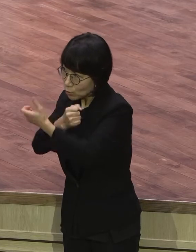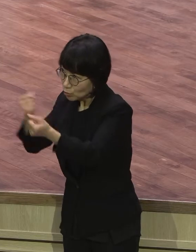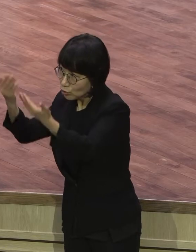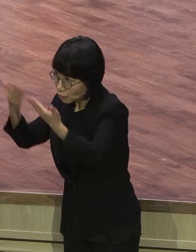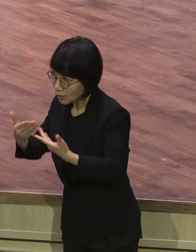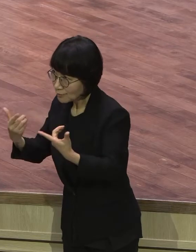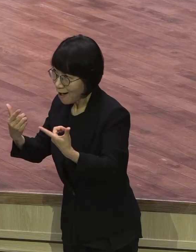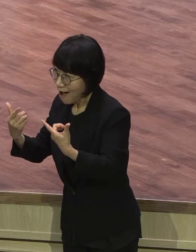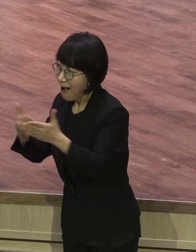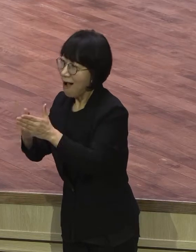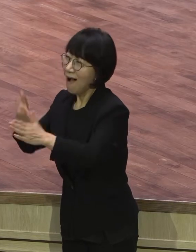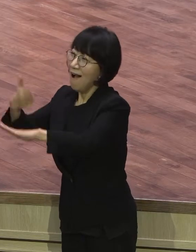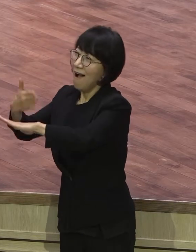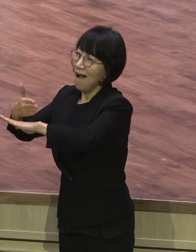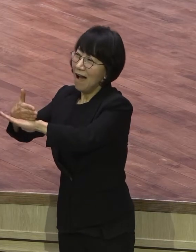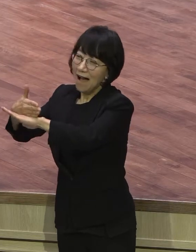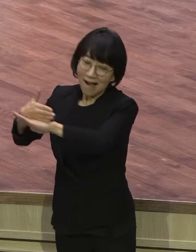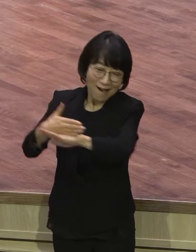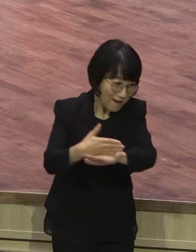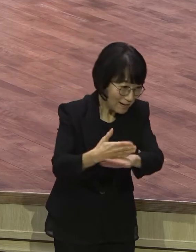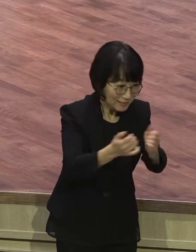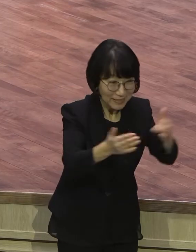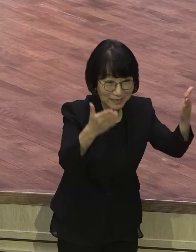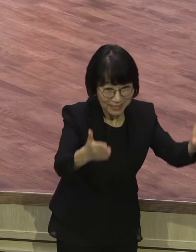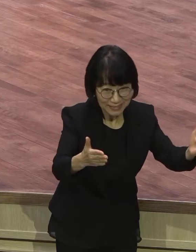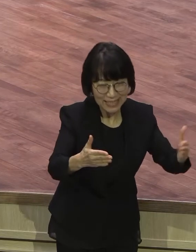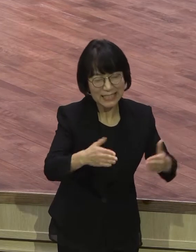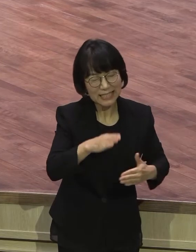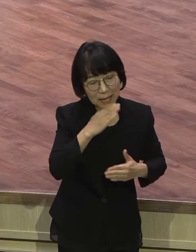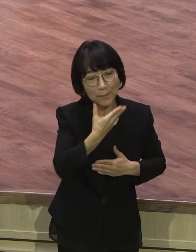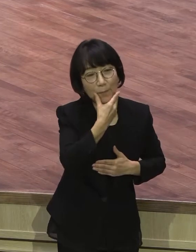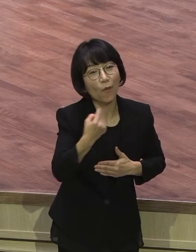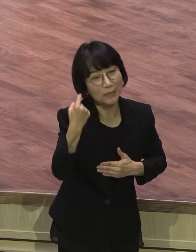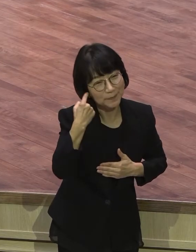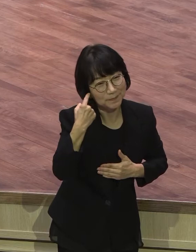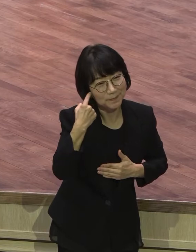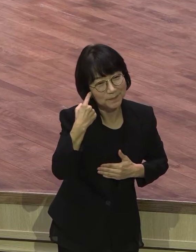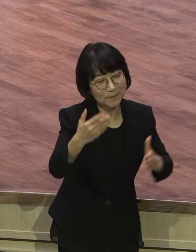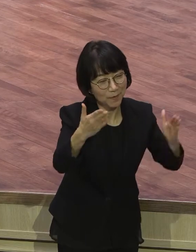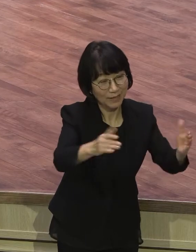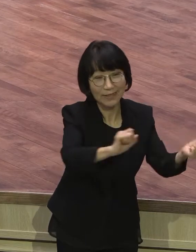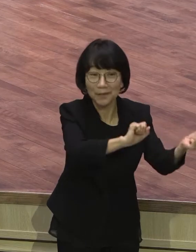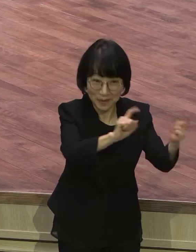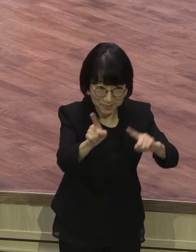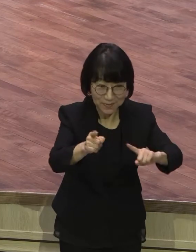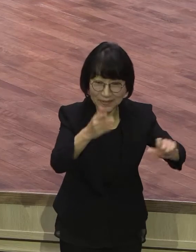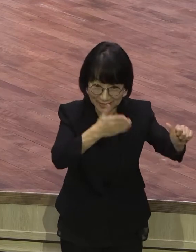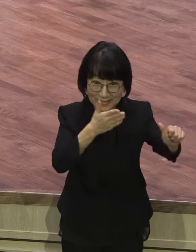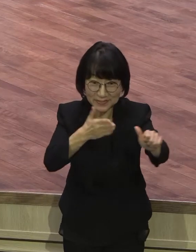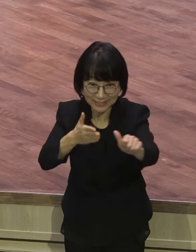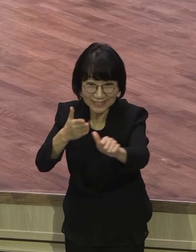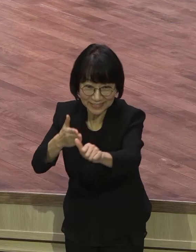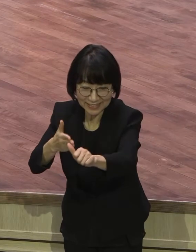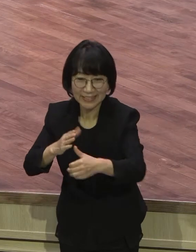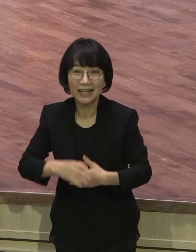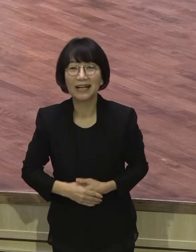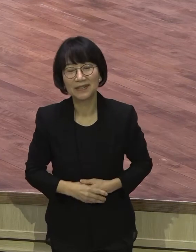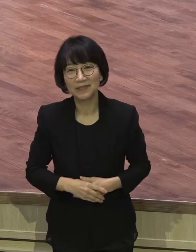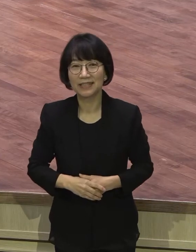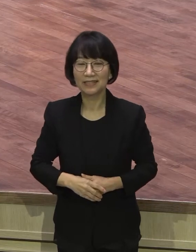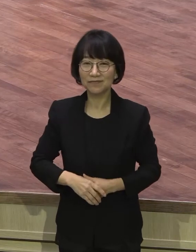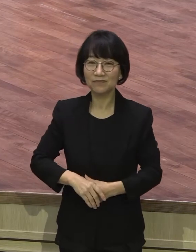다른 사람과의 관계에서도 참 복음적 관계를 회복하는 그러한 응답받는 한 주간 되기를 제물로